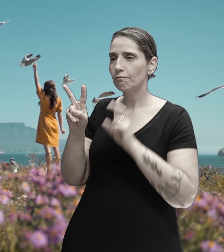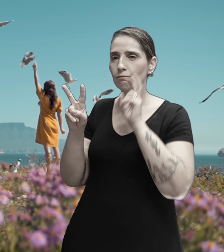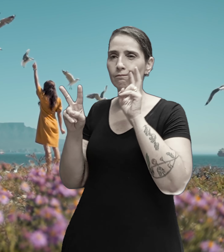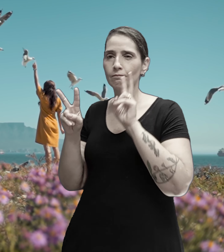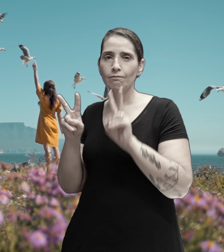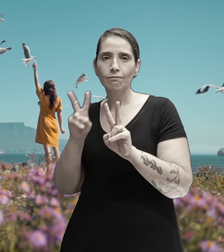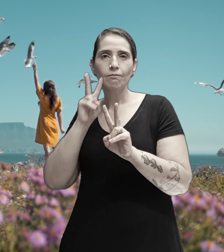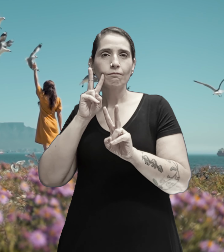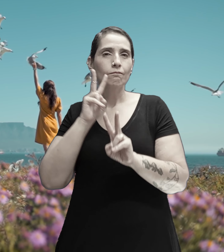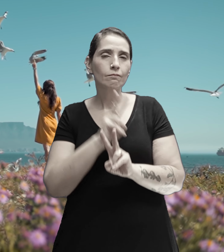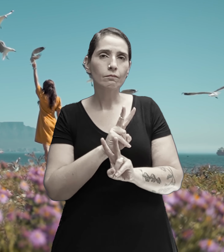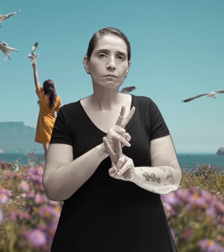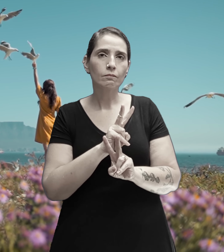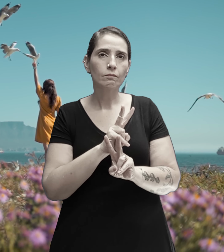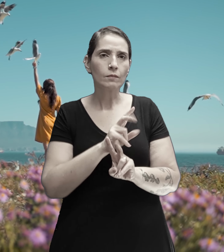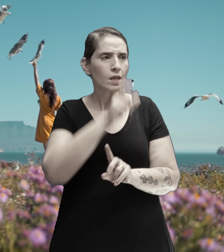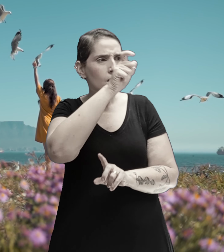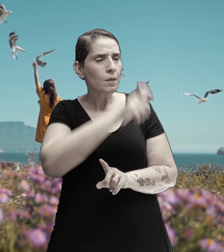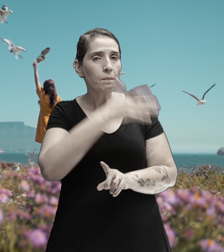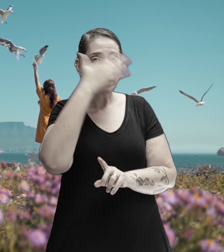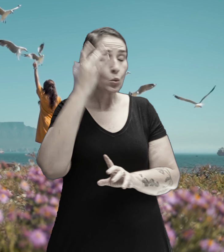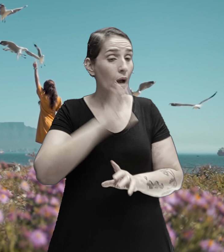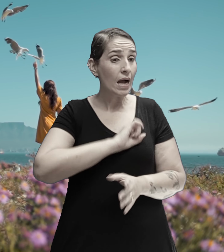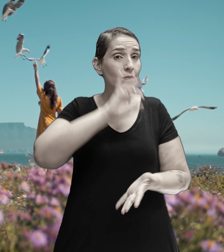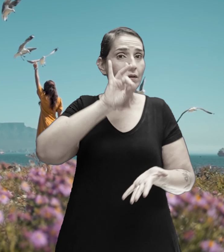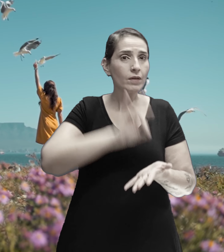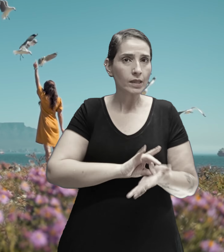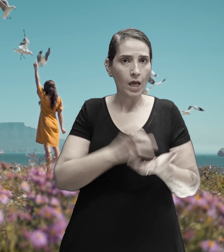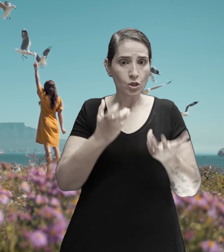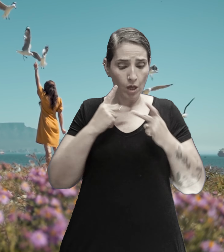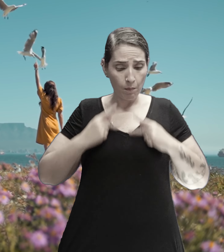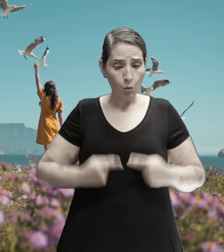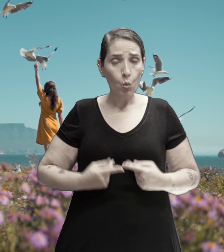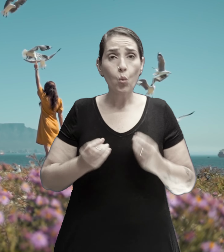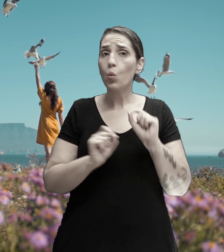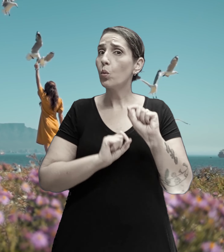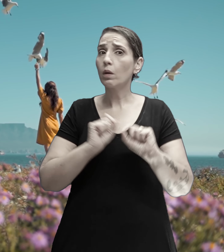E que outra postura se espera de quem ama o mundo?